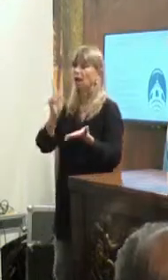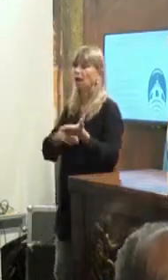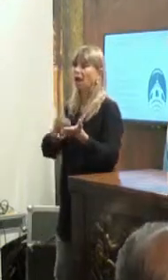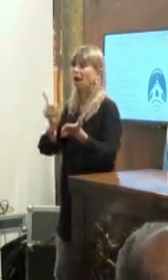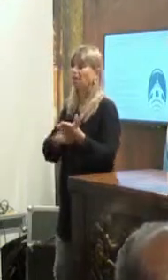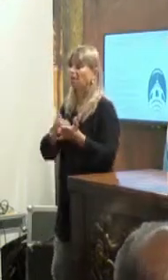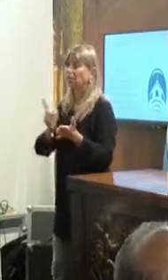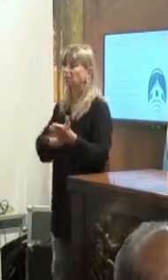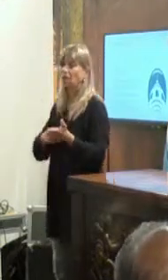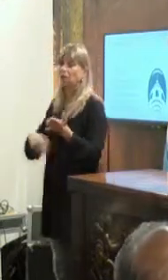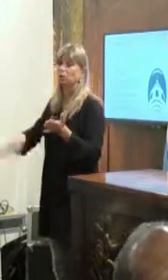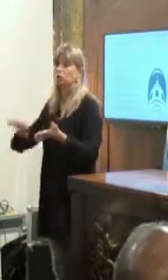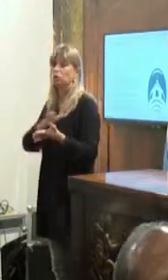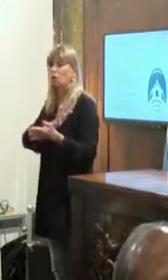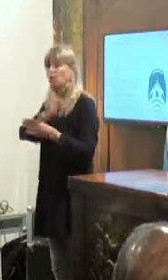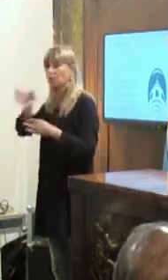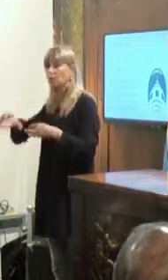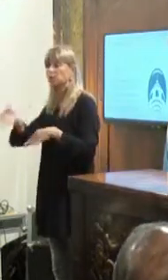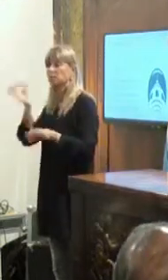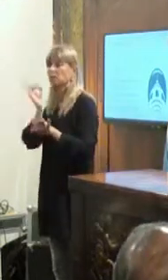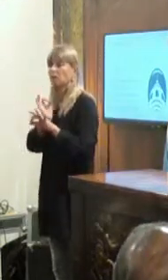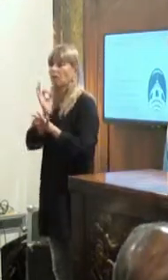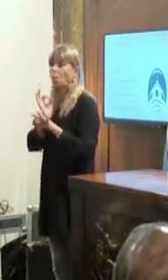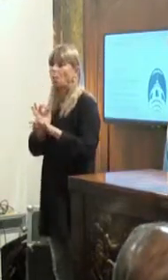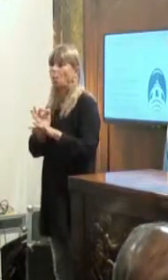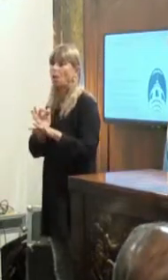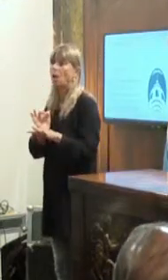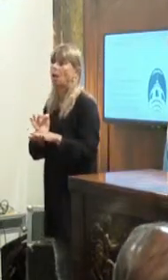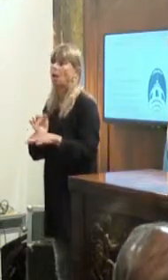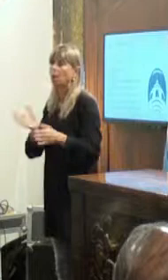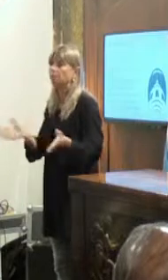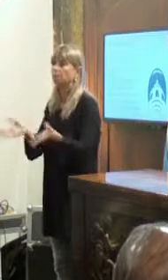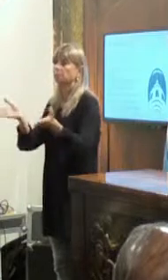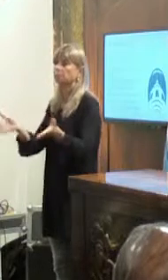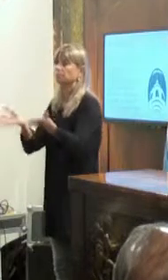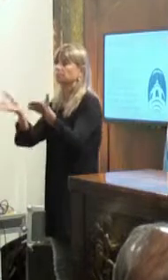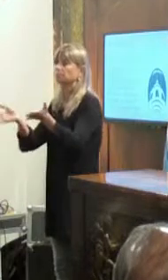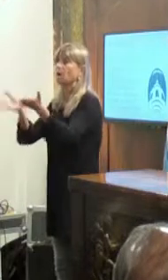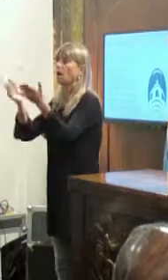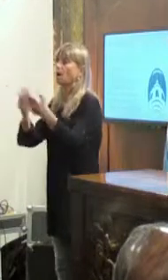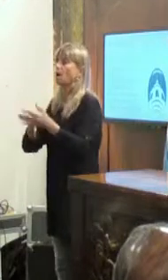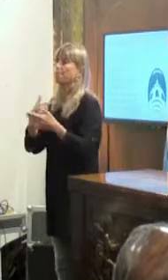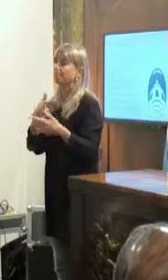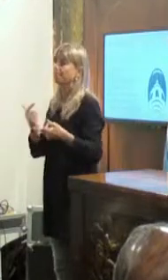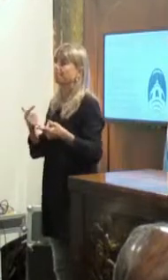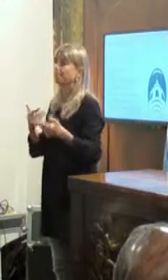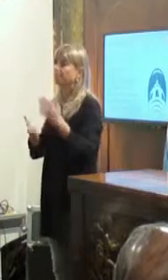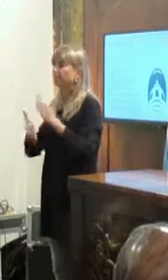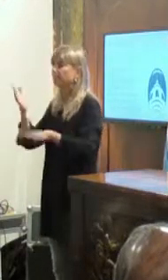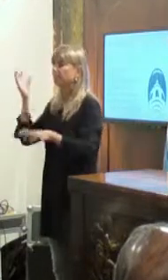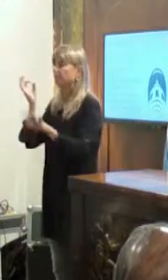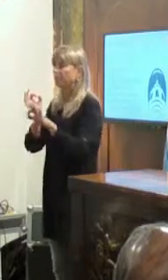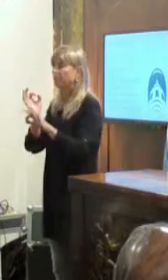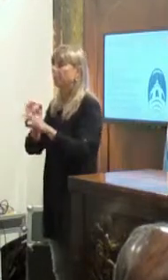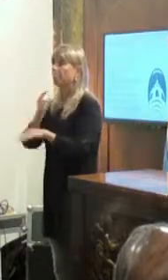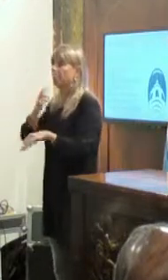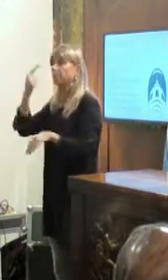chicos vayan a la escuela, si los queremos incentivar a los chicos, me parece que es